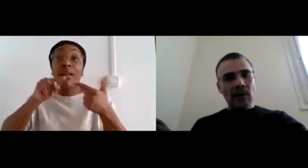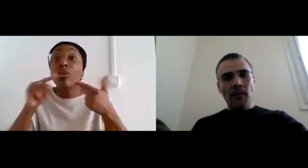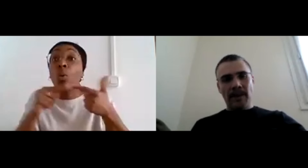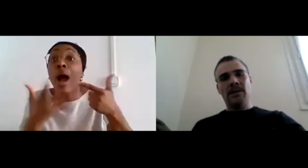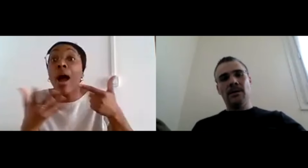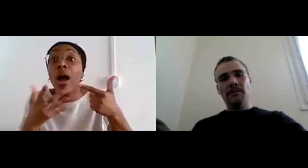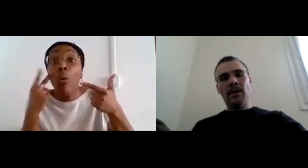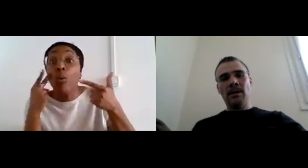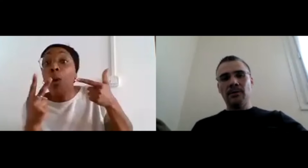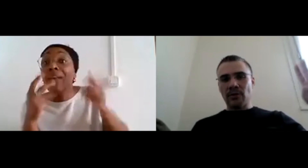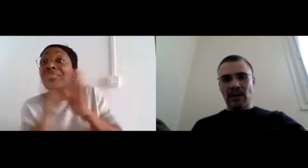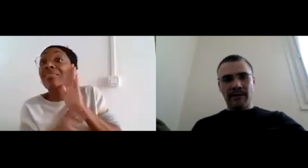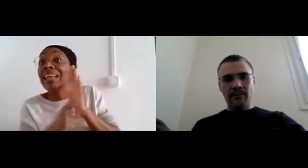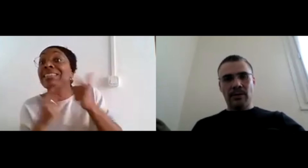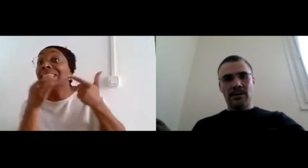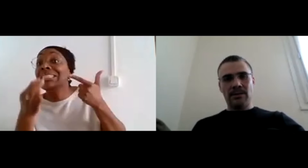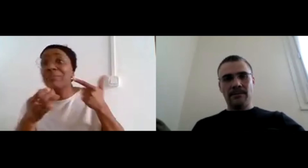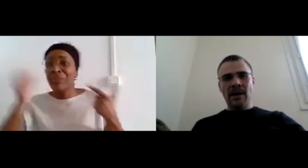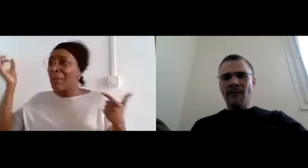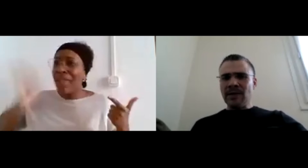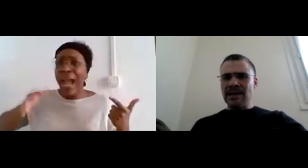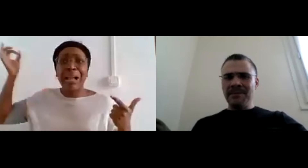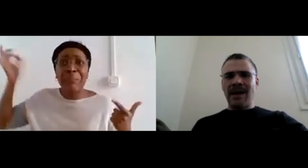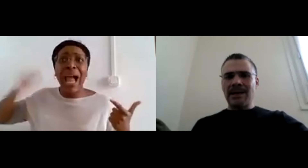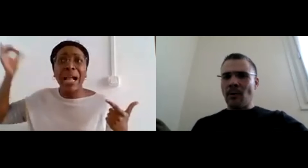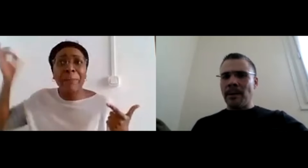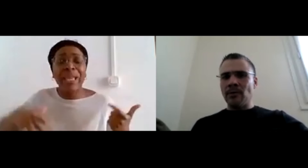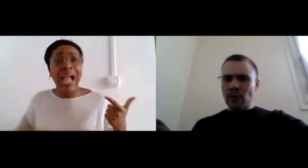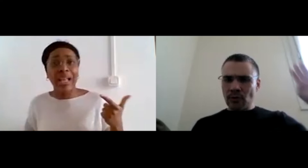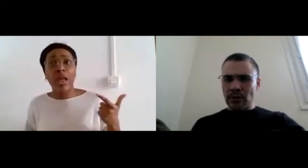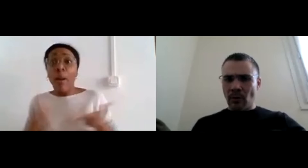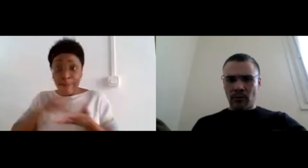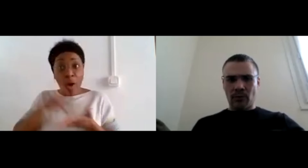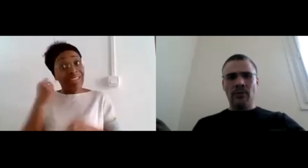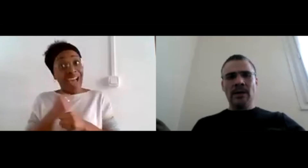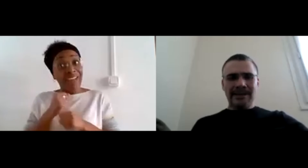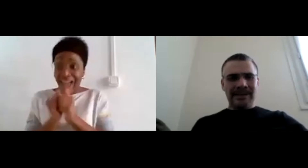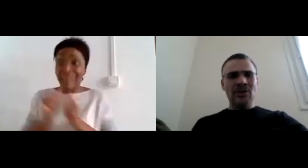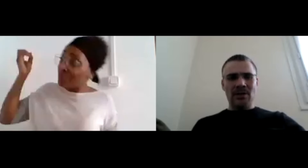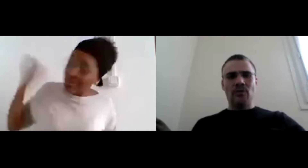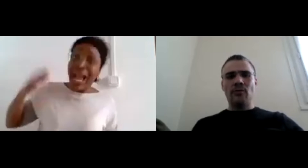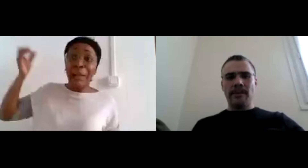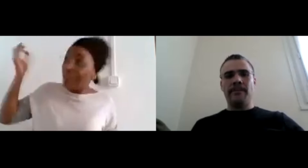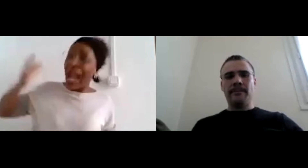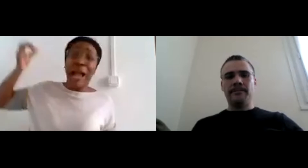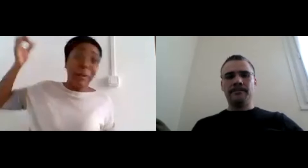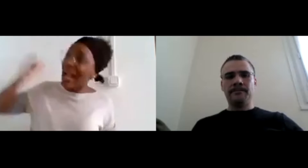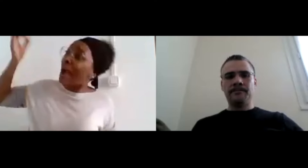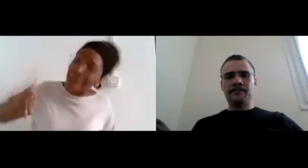qui accompagnaient Paul dans son travail pour Christ. Voici les miracles qui accompagneront ceux qui auront cru, dit Jésus